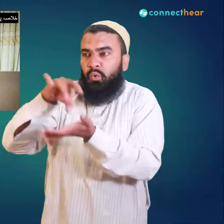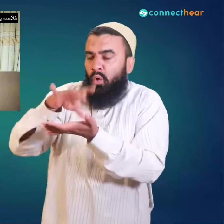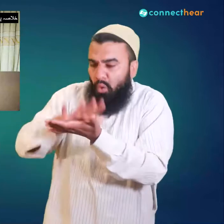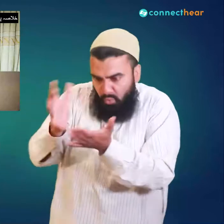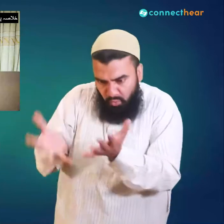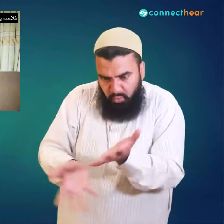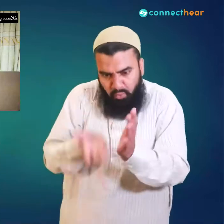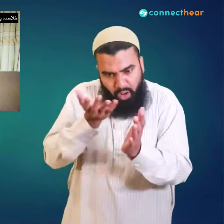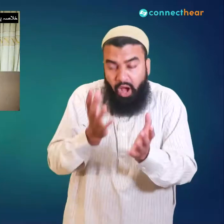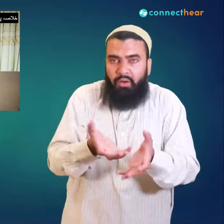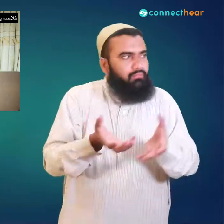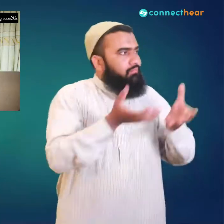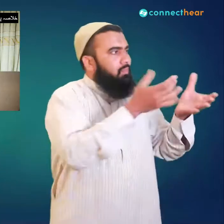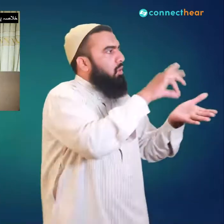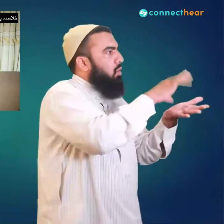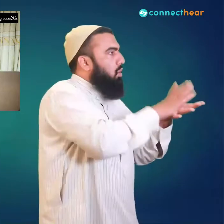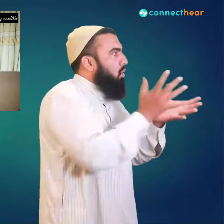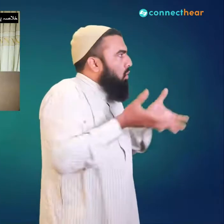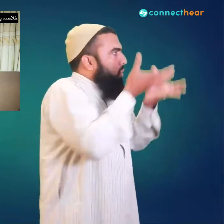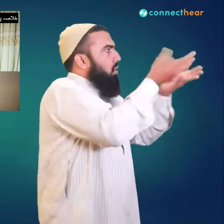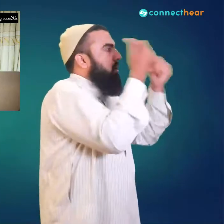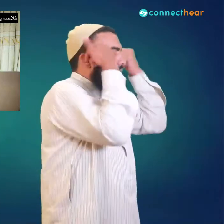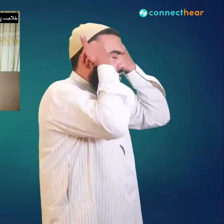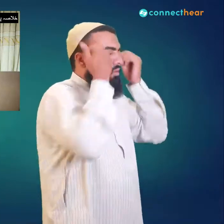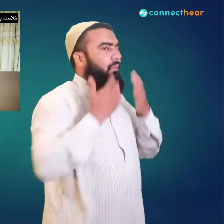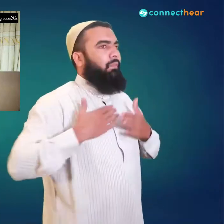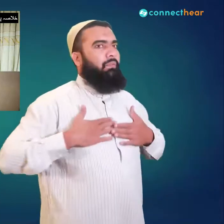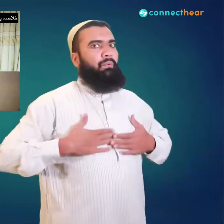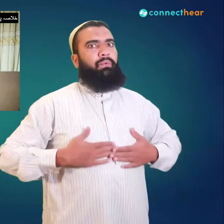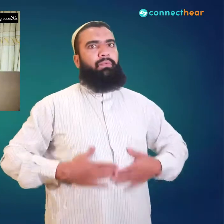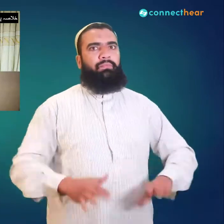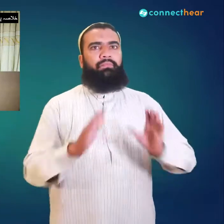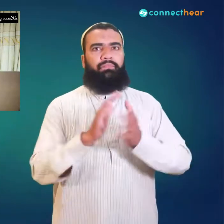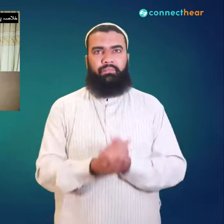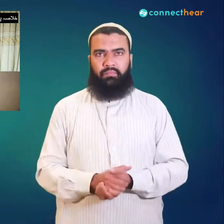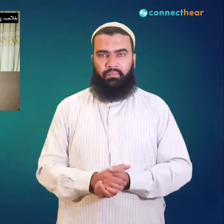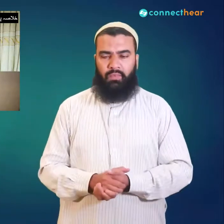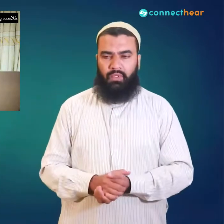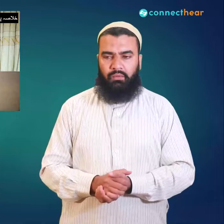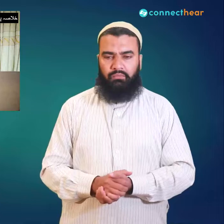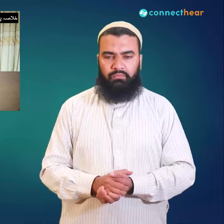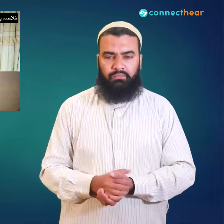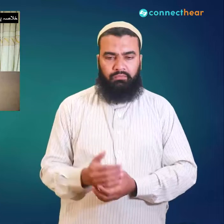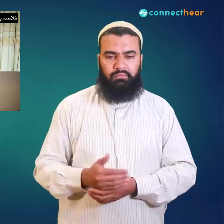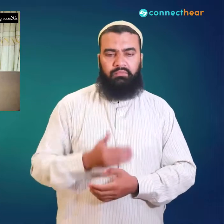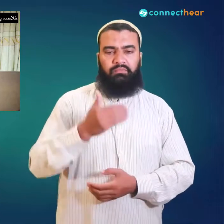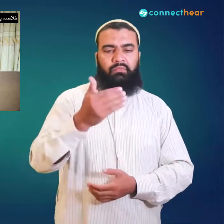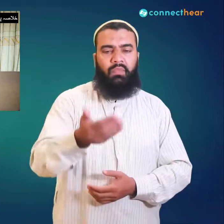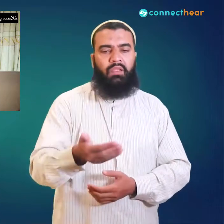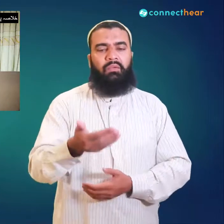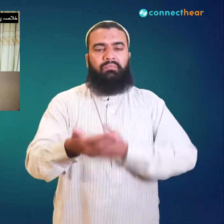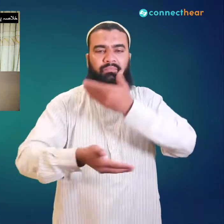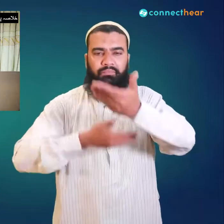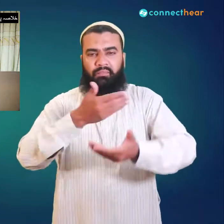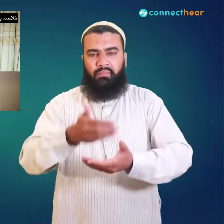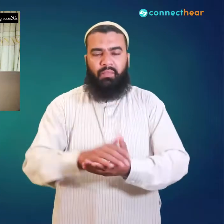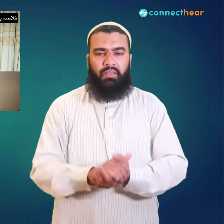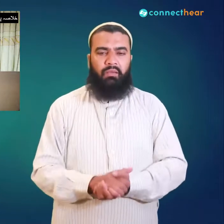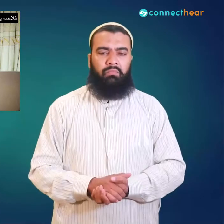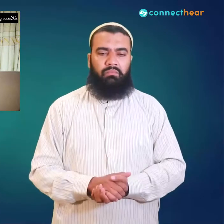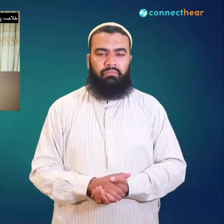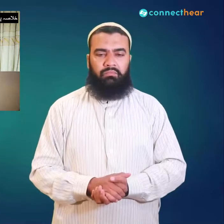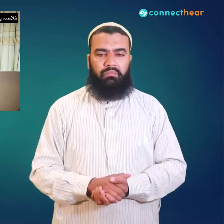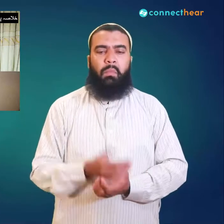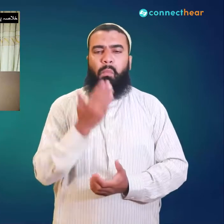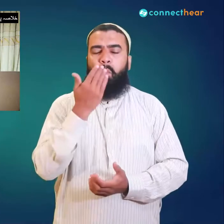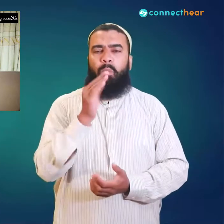قرض ادا کر سکے۔ نمبر 7، فی سبیل اللہ۔ یہ فی سبیل اللہ کی مد میں بہت